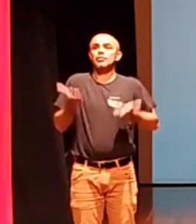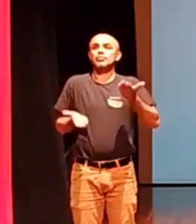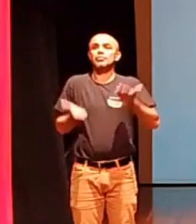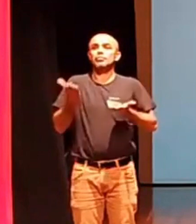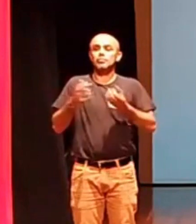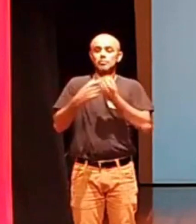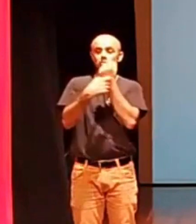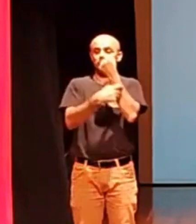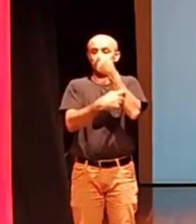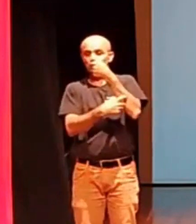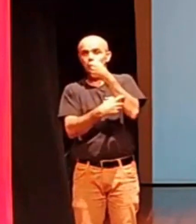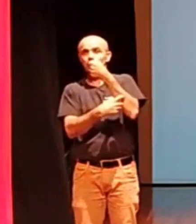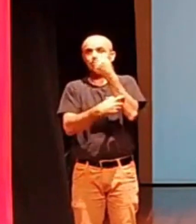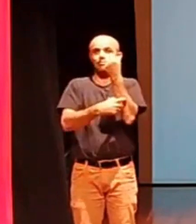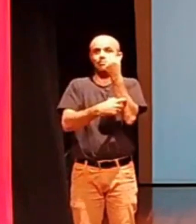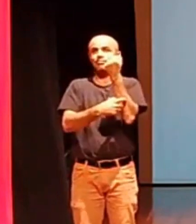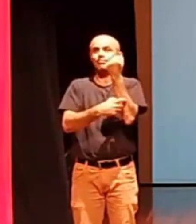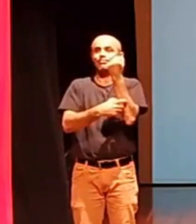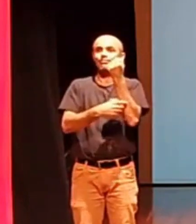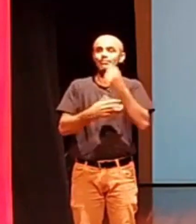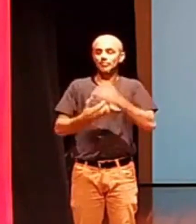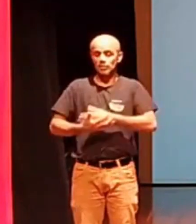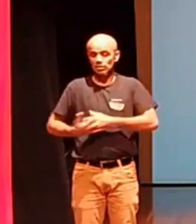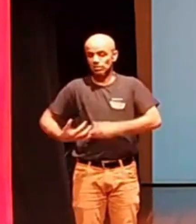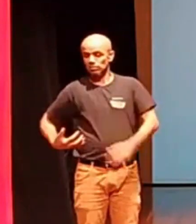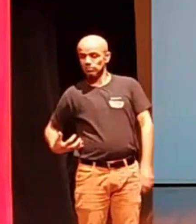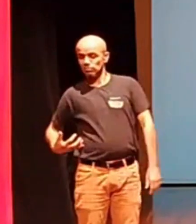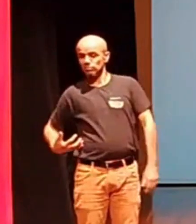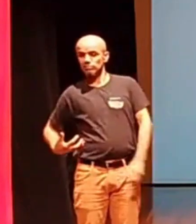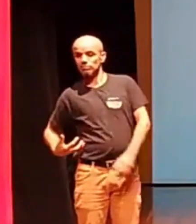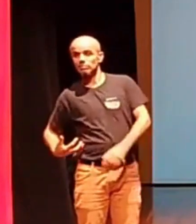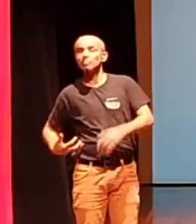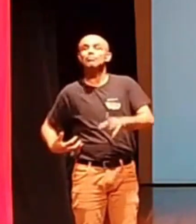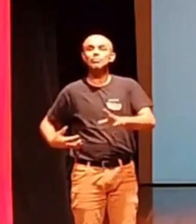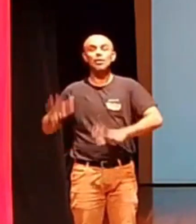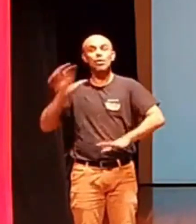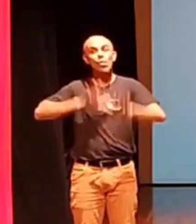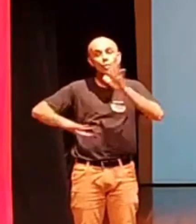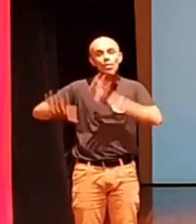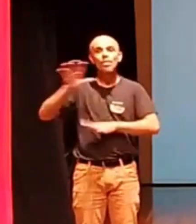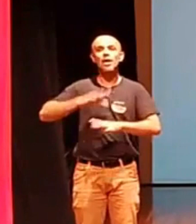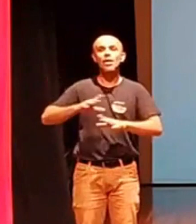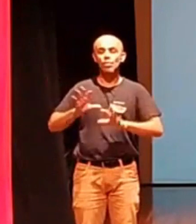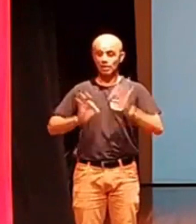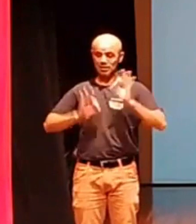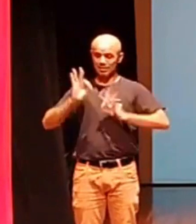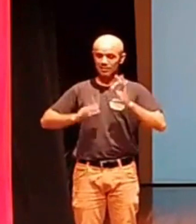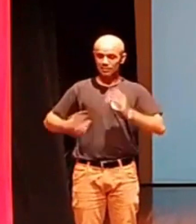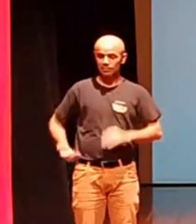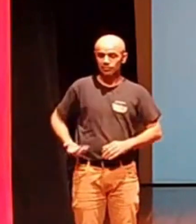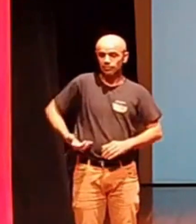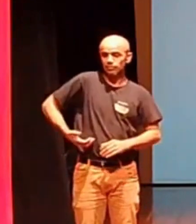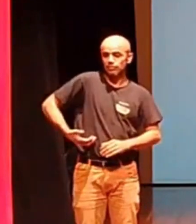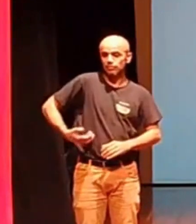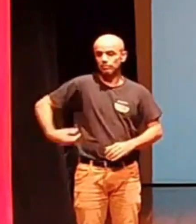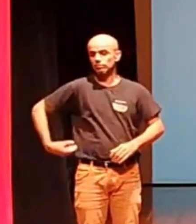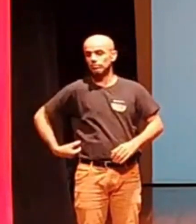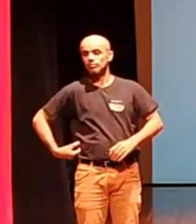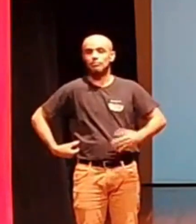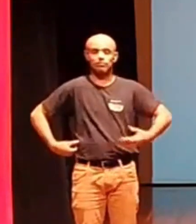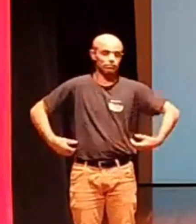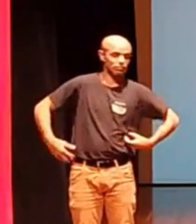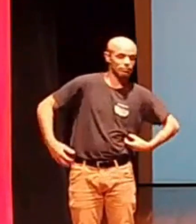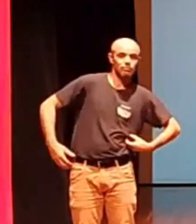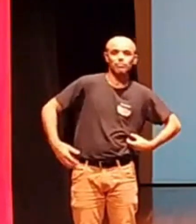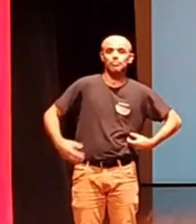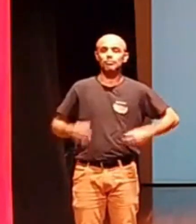escoliose, acho que ela consegue nessa hora, de tanto usar o bebê aqui do lado. Já viram muitas pacientes fazendo, segurando de um lado,